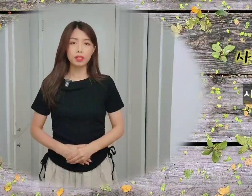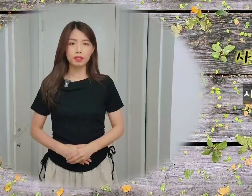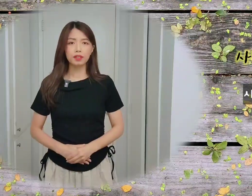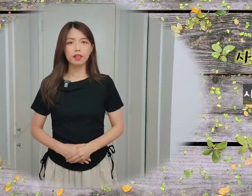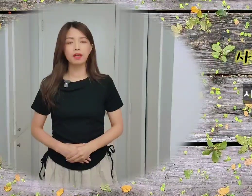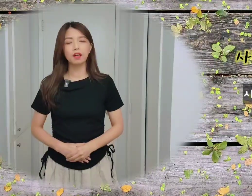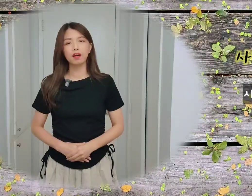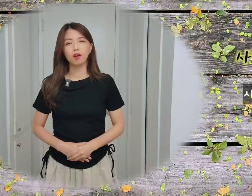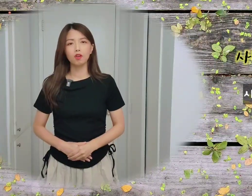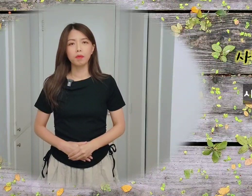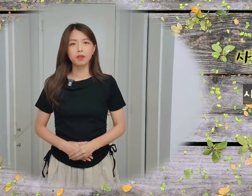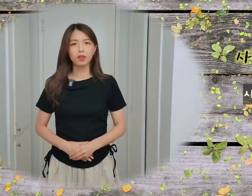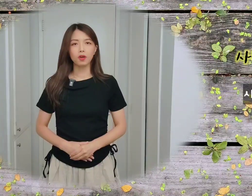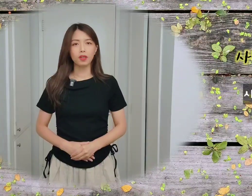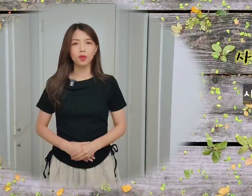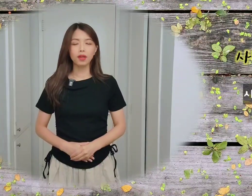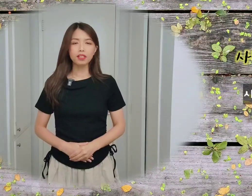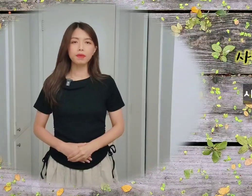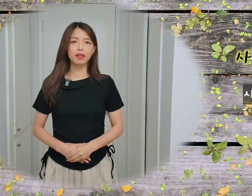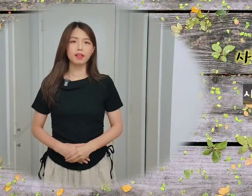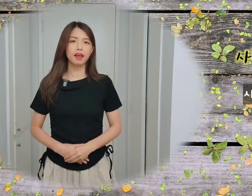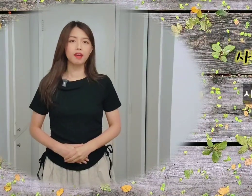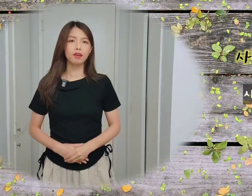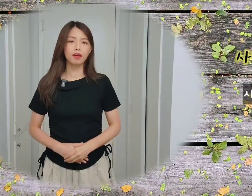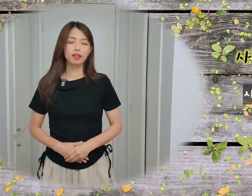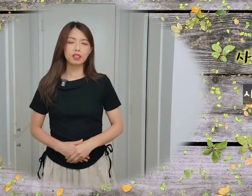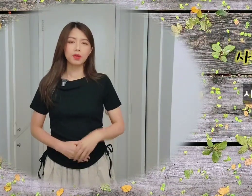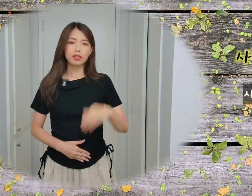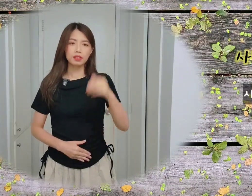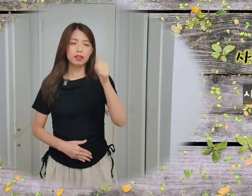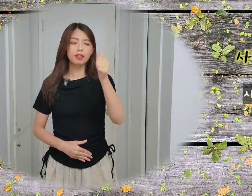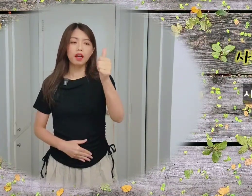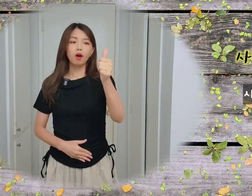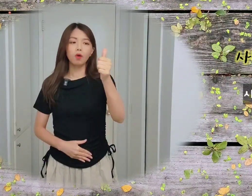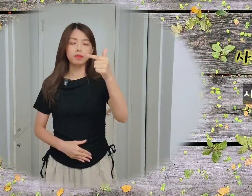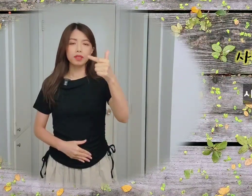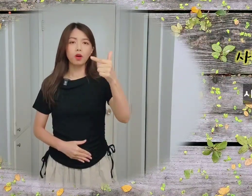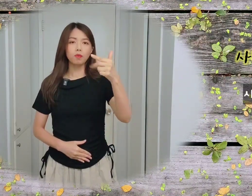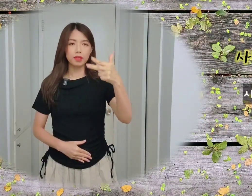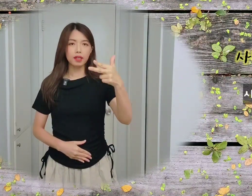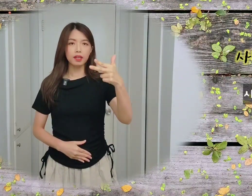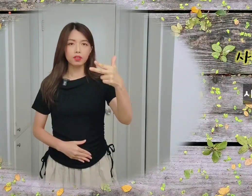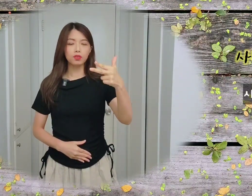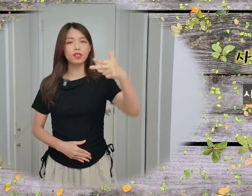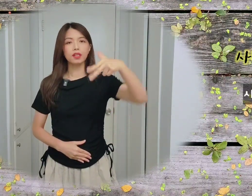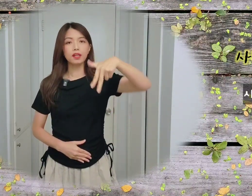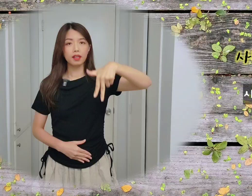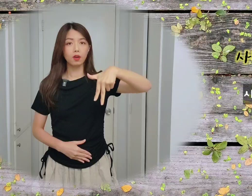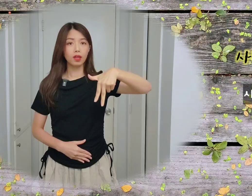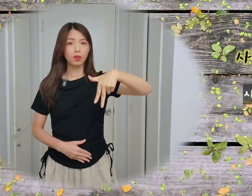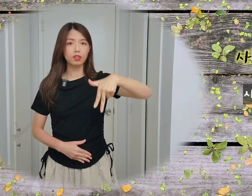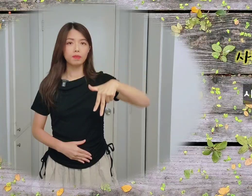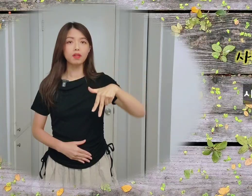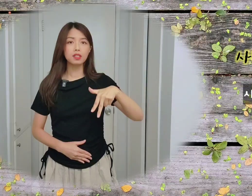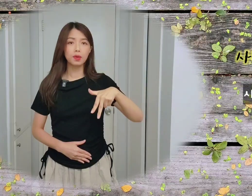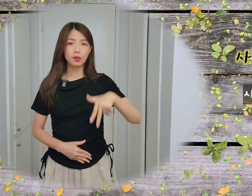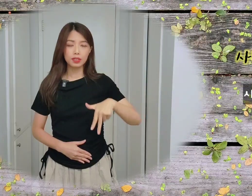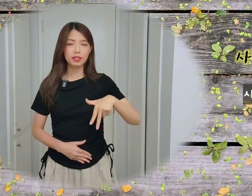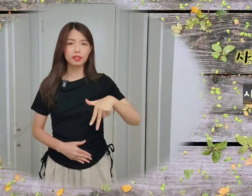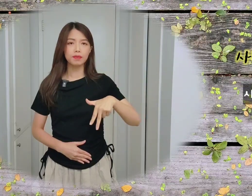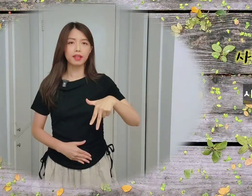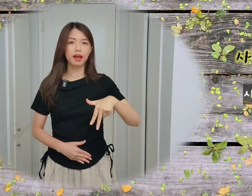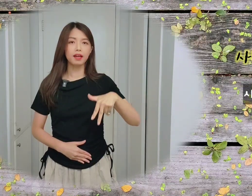지화로 지읒을 먼저 이용을 하시면 되는데요. 지와 지읒은 엄지, 검지, 종지를 이렇게 놓으시면